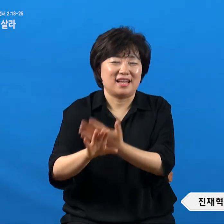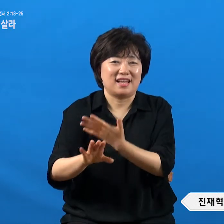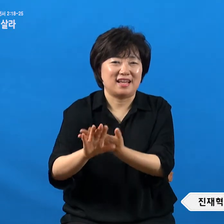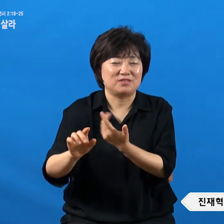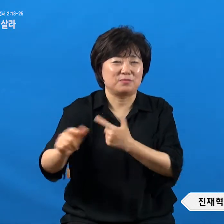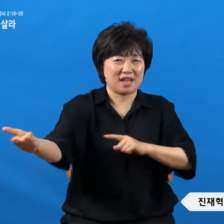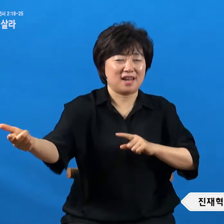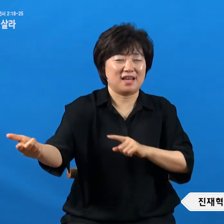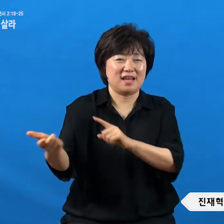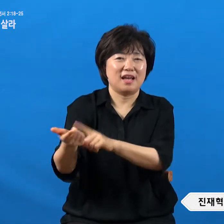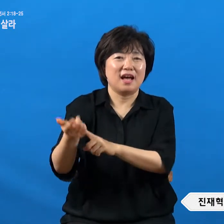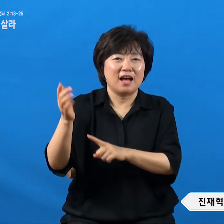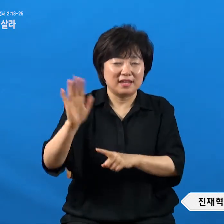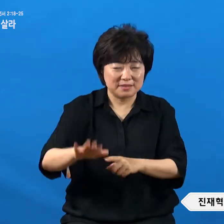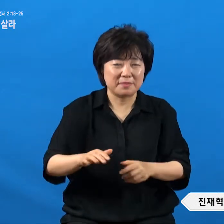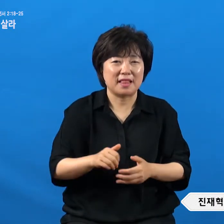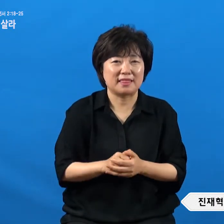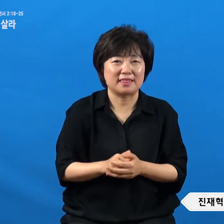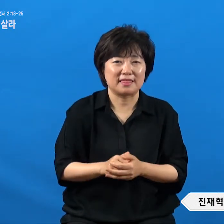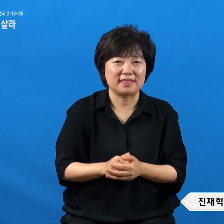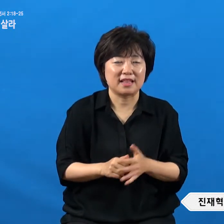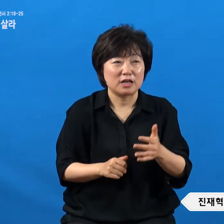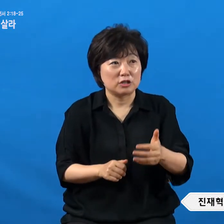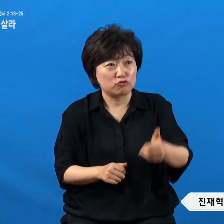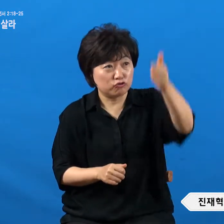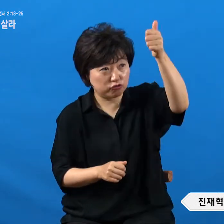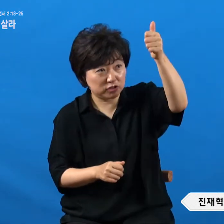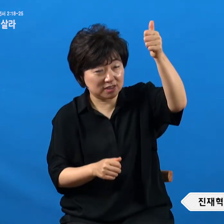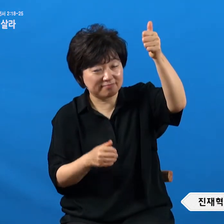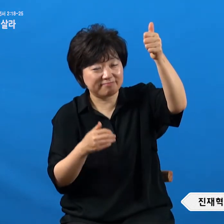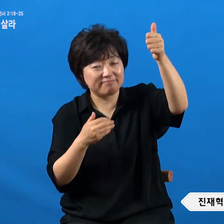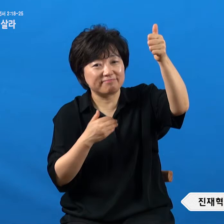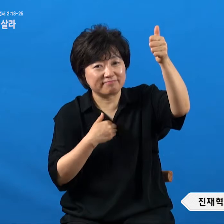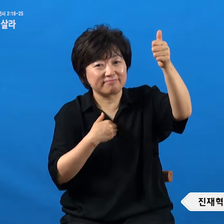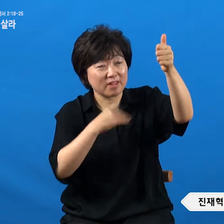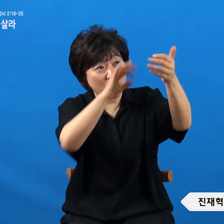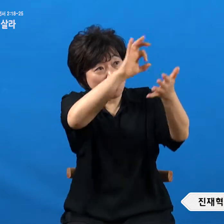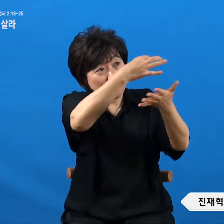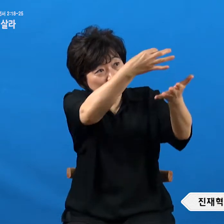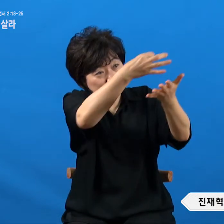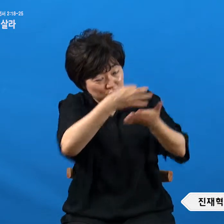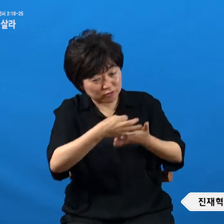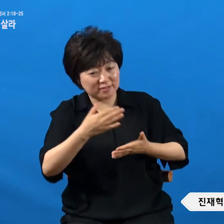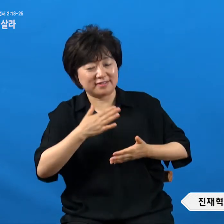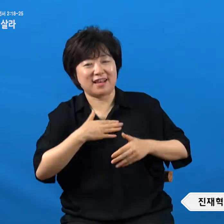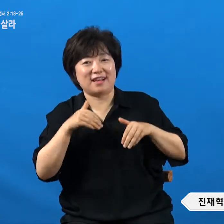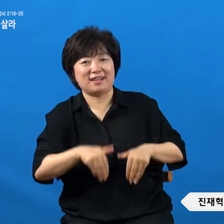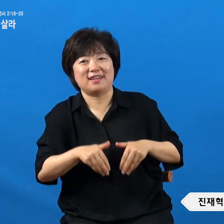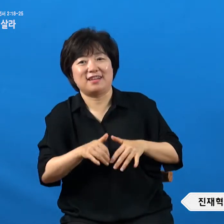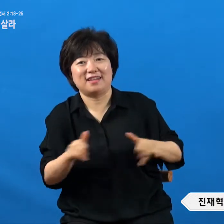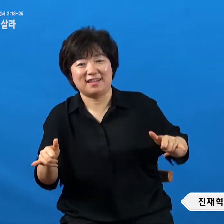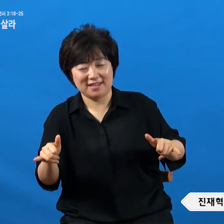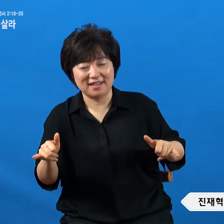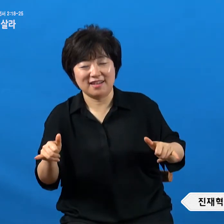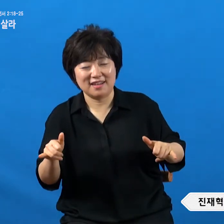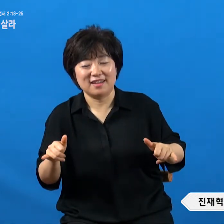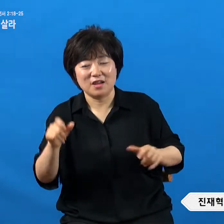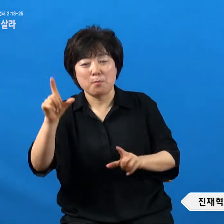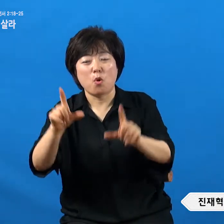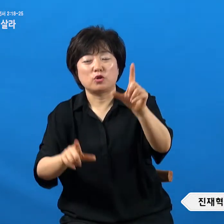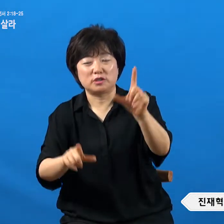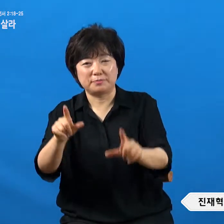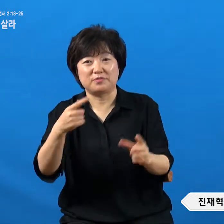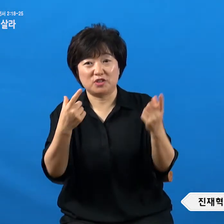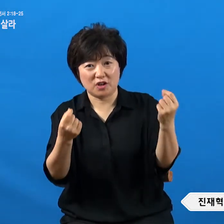바로 이 말씀 가운데 등장하는 고용주와 피고용인의 관계의 모습을 통해서 우리